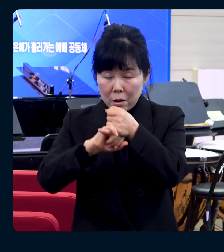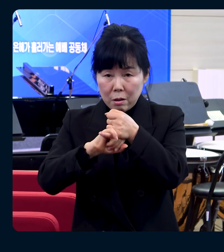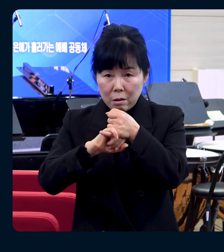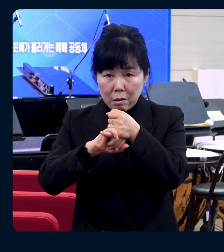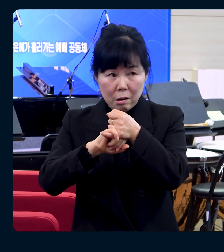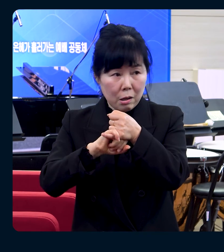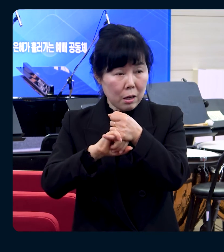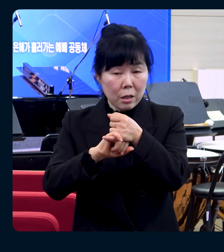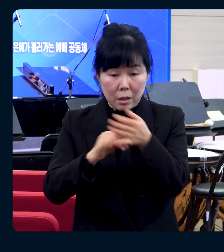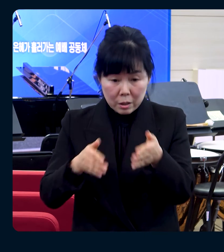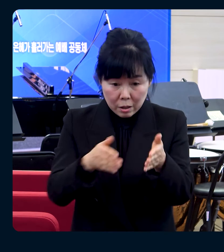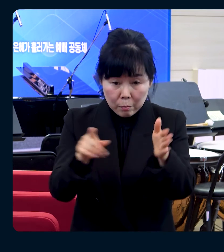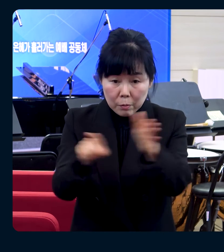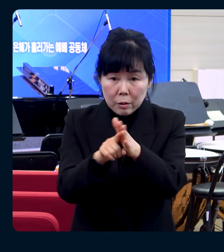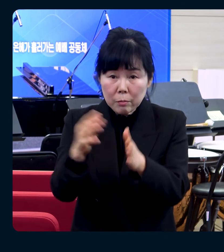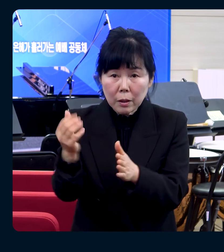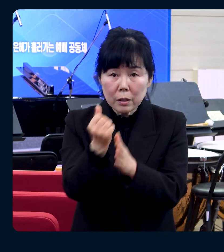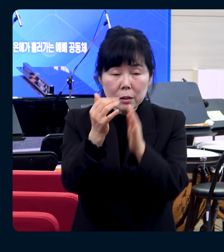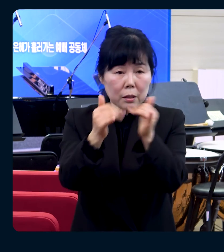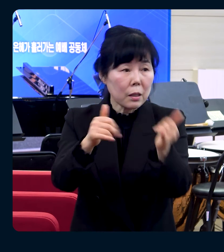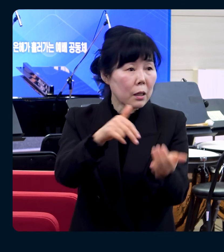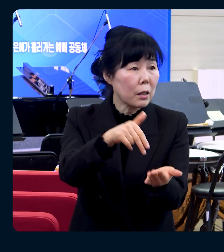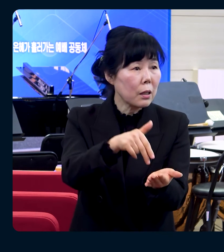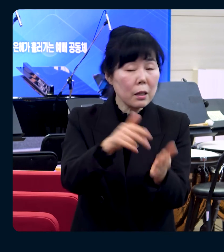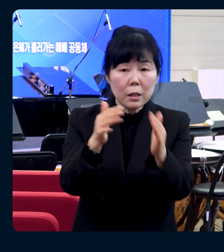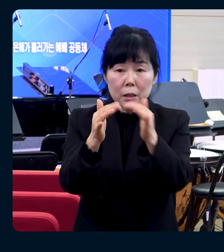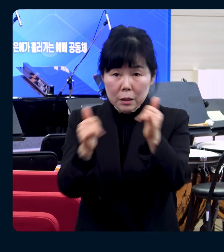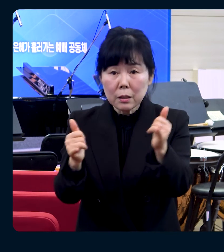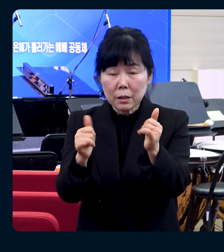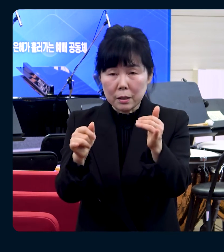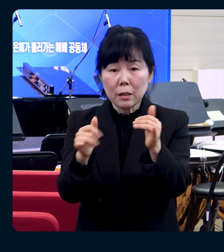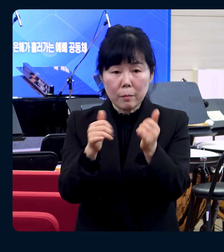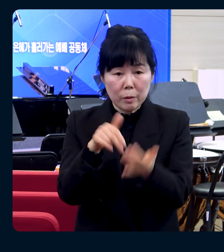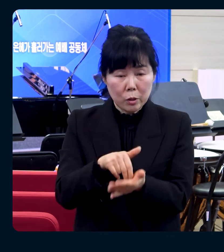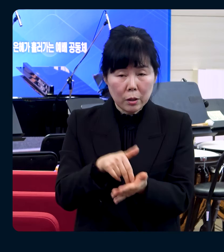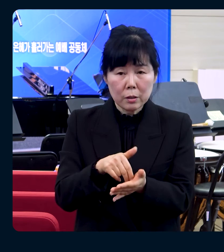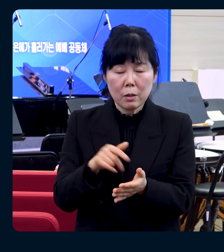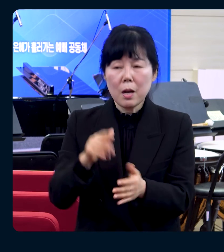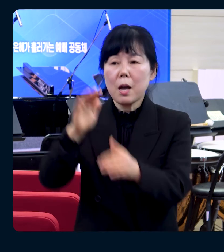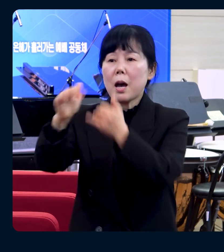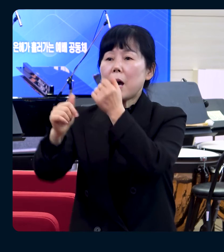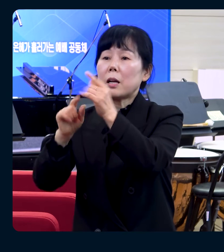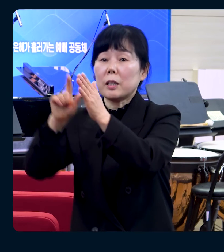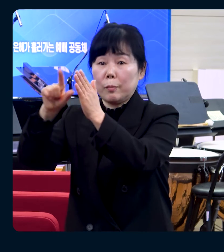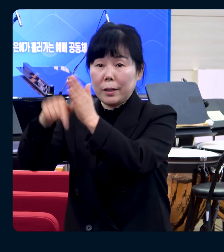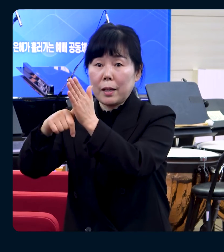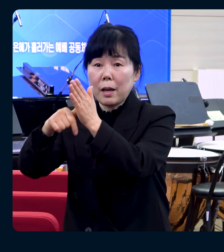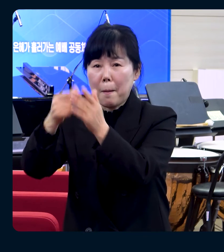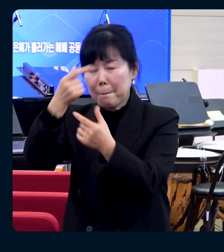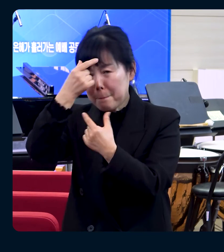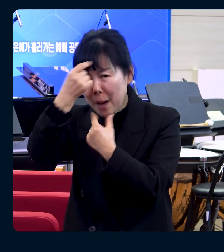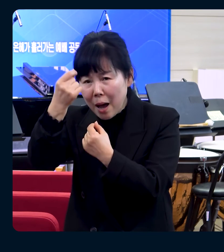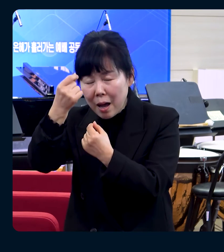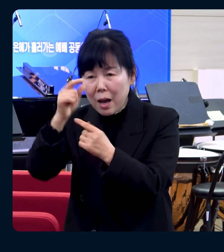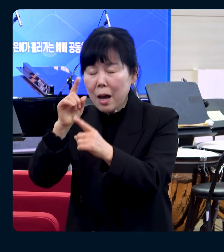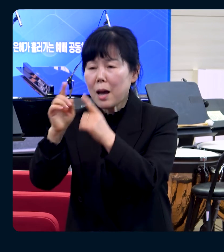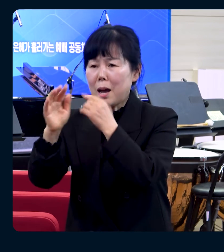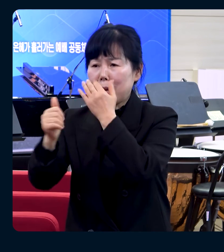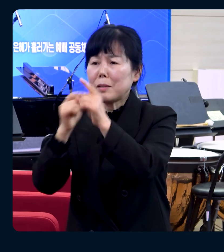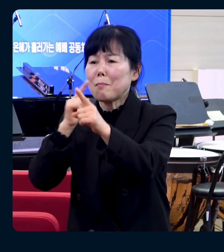그러므로 언약의 길을 믿음으로 걷는 신앙의 사람 여러분, 우선 하나님의